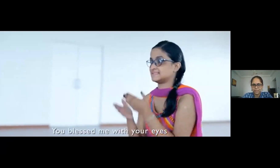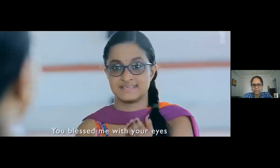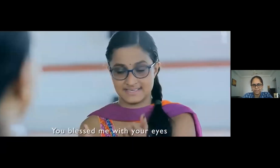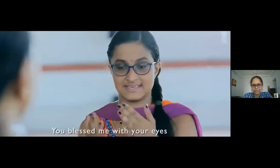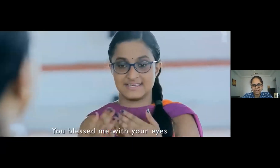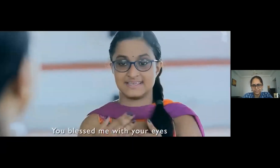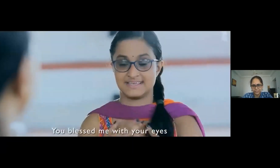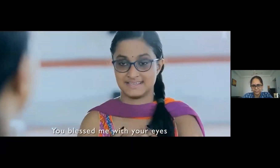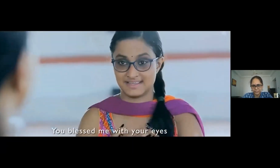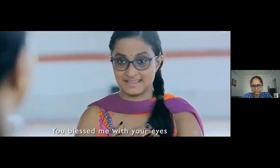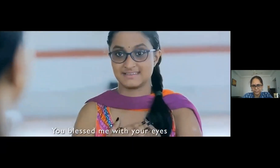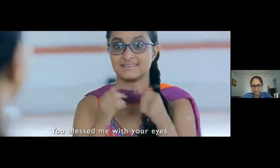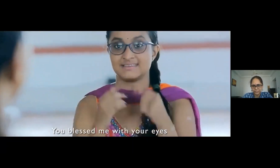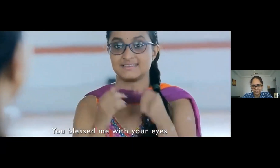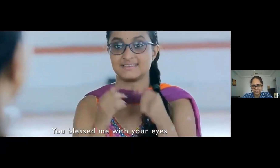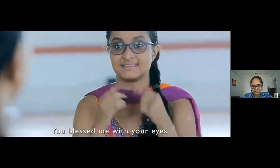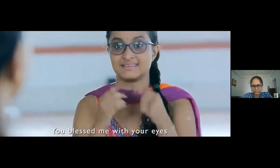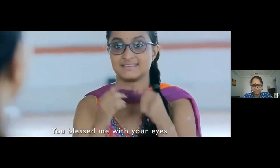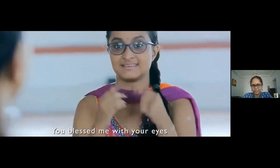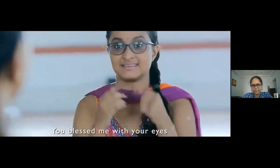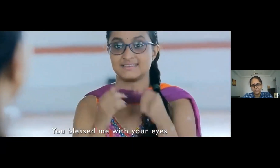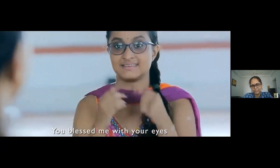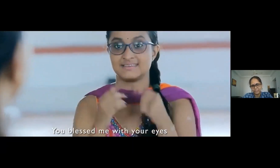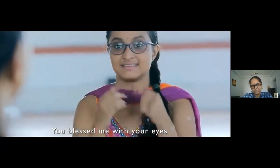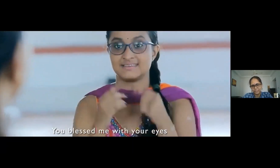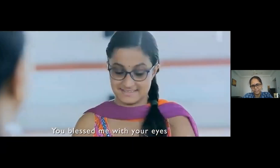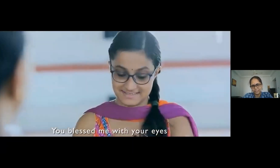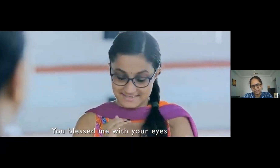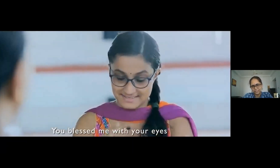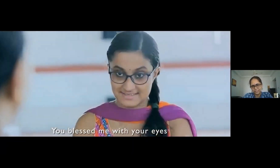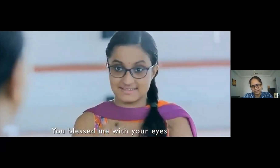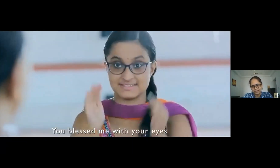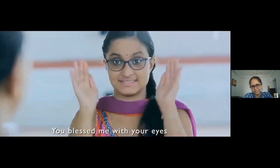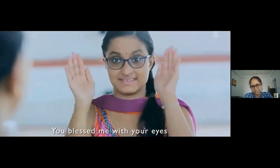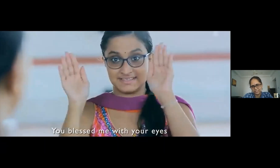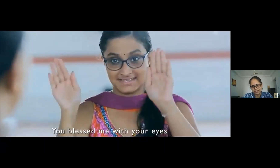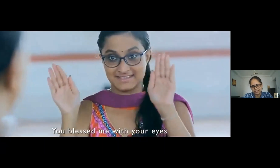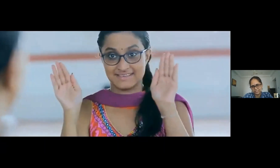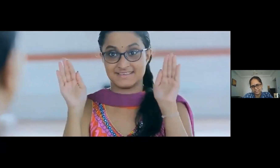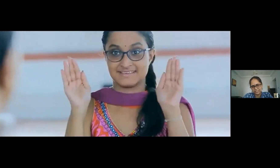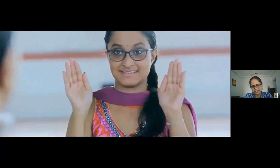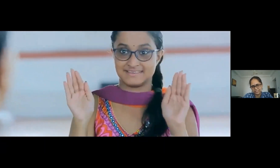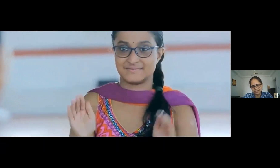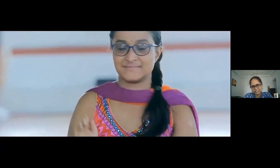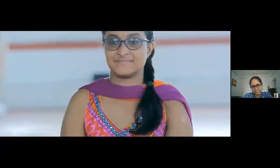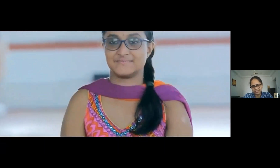ನೀ ನನ್ನ ಕಣ್ಣಲೆ ಹರಸಿದೆ